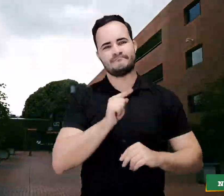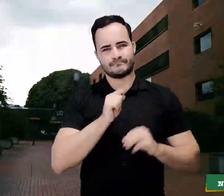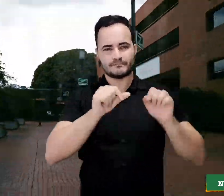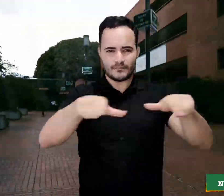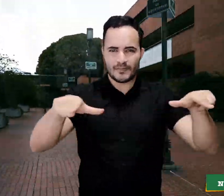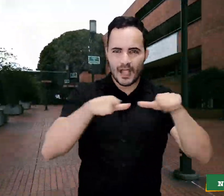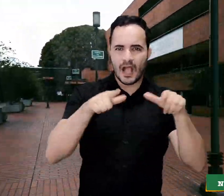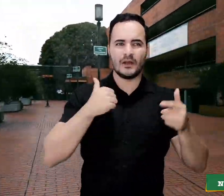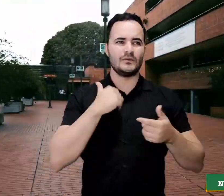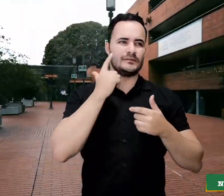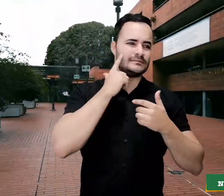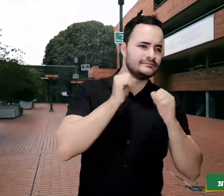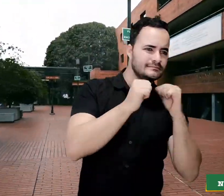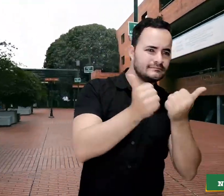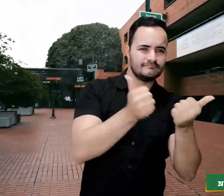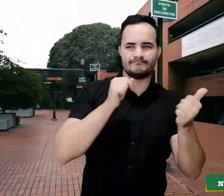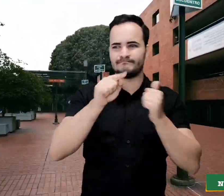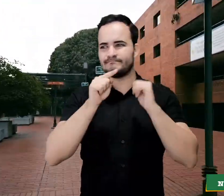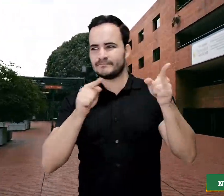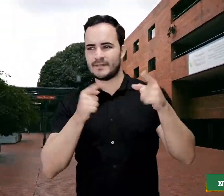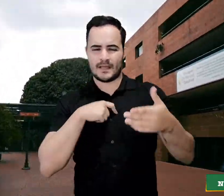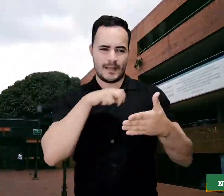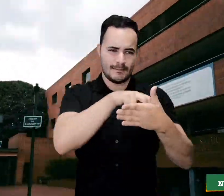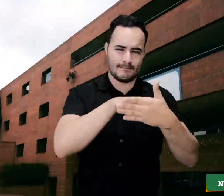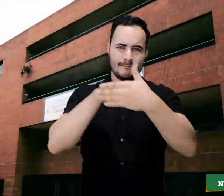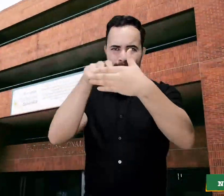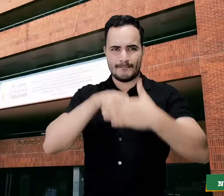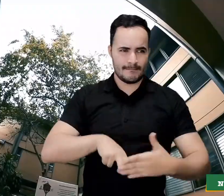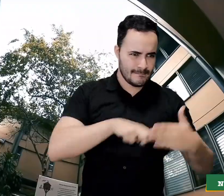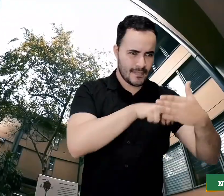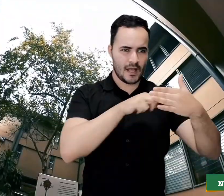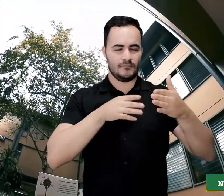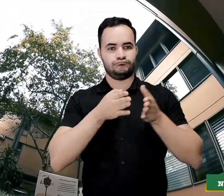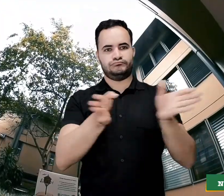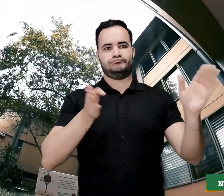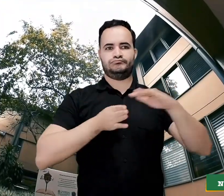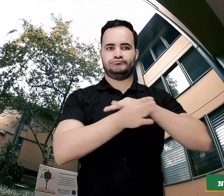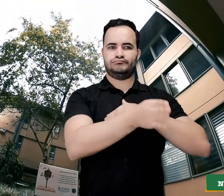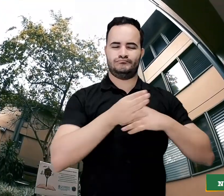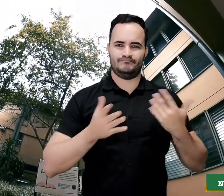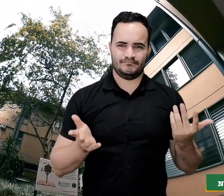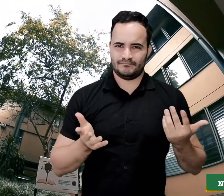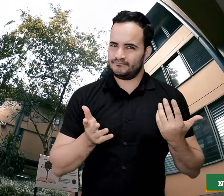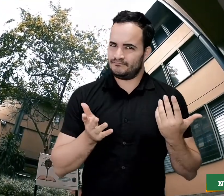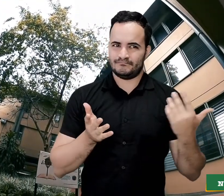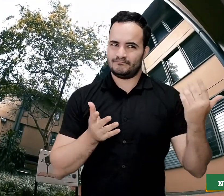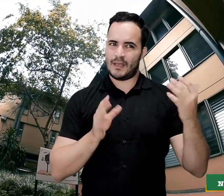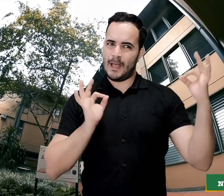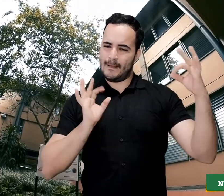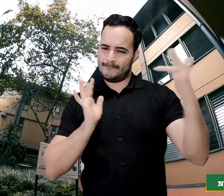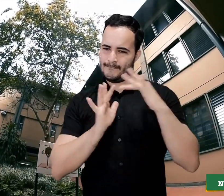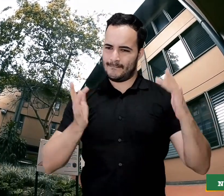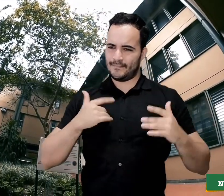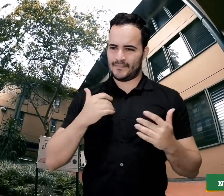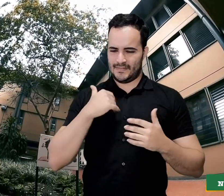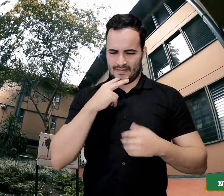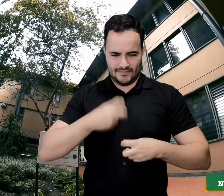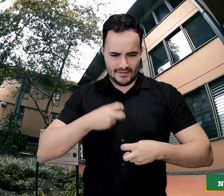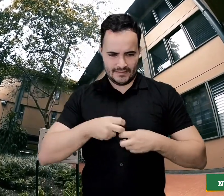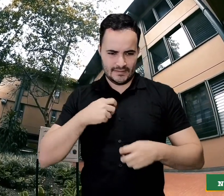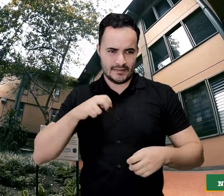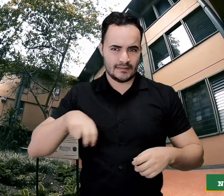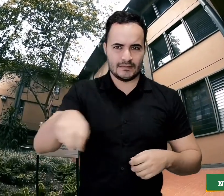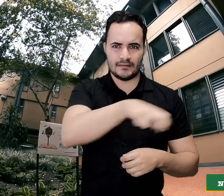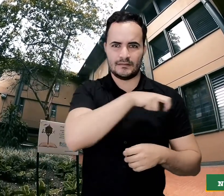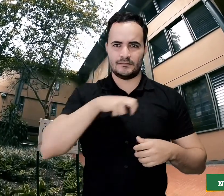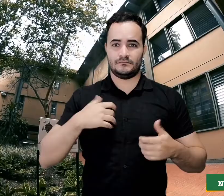aulas y de los bloques no siempre obedecen a las necesidades de las personas con movilidad reducida. Por ejemplo,